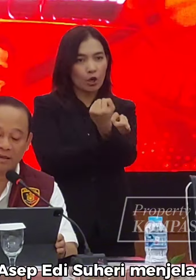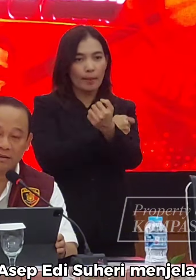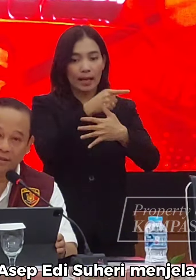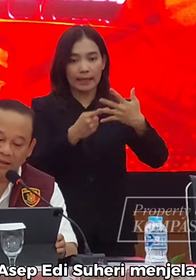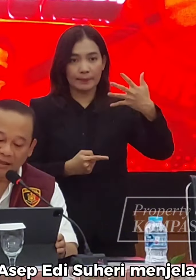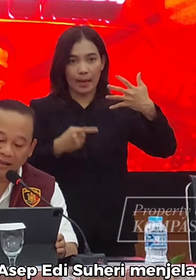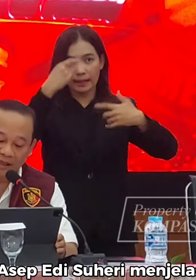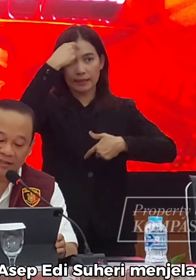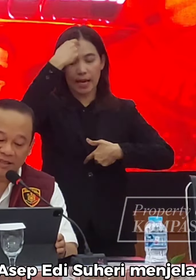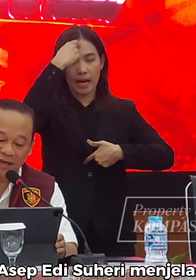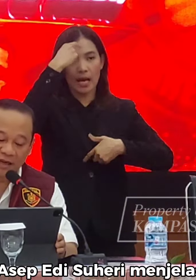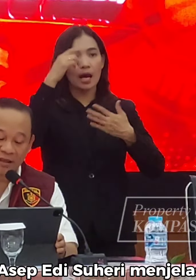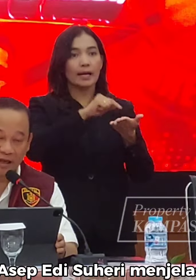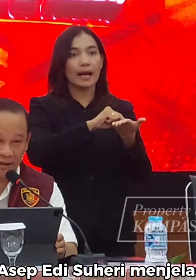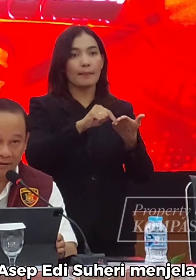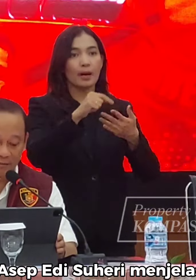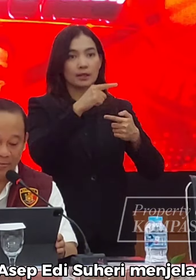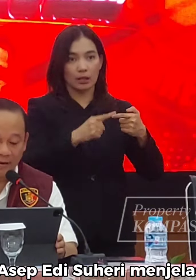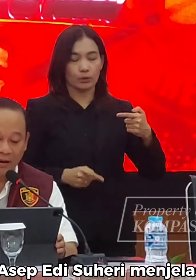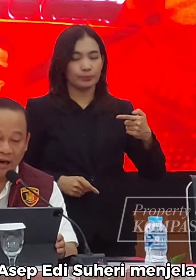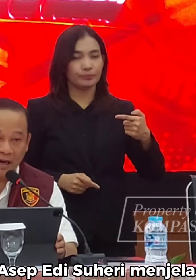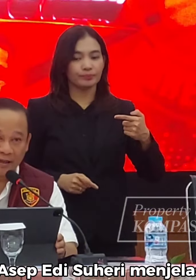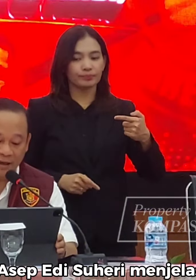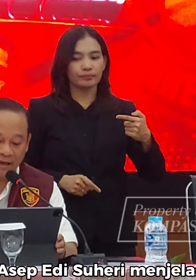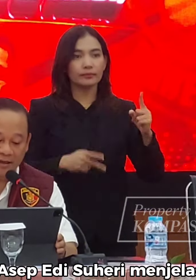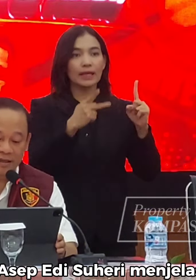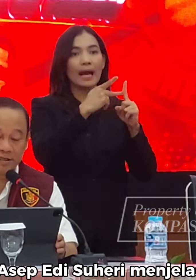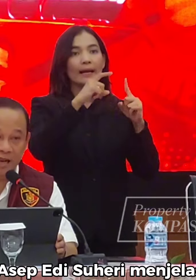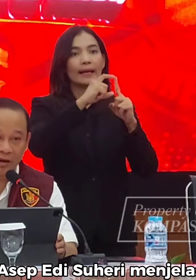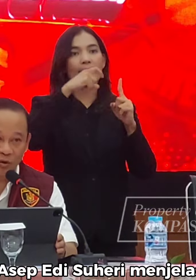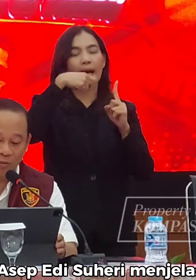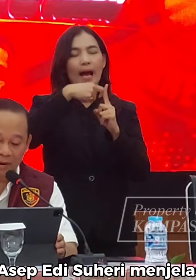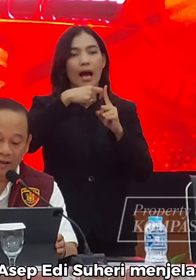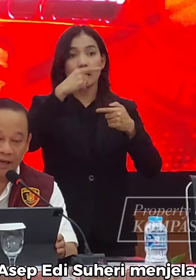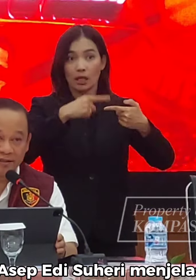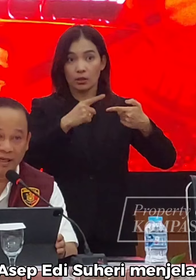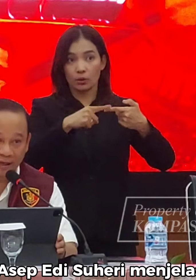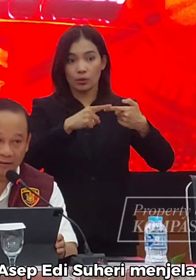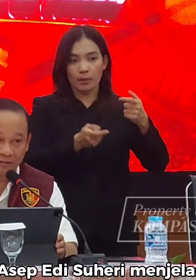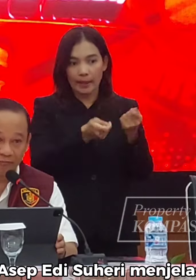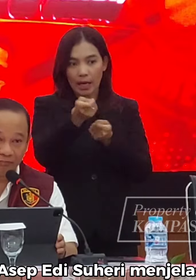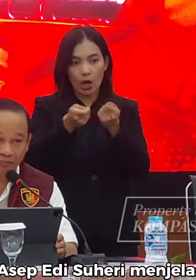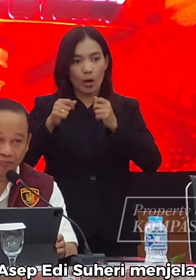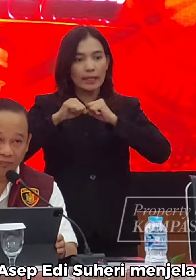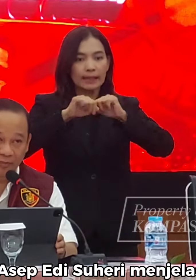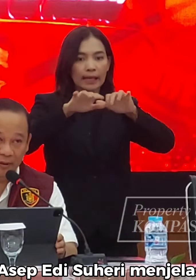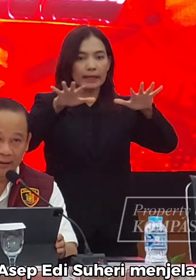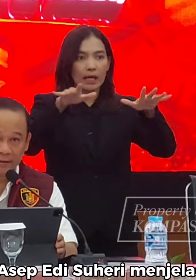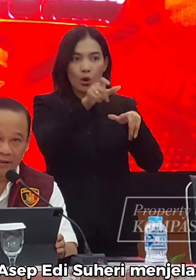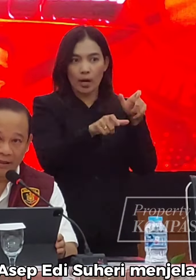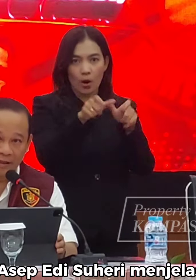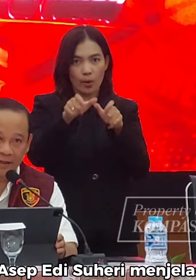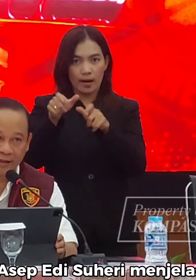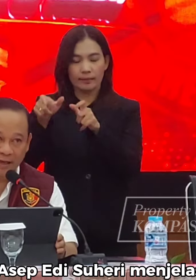tersangka dengan inisial antara lain hdk selaku P jaringan